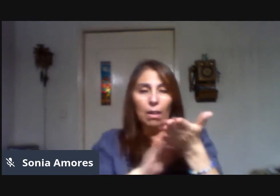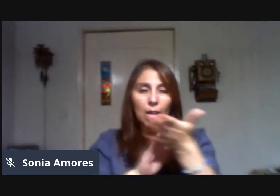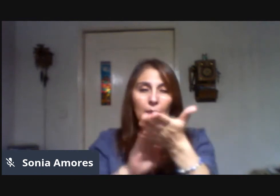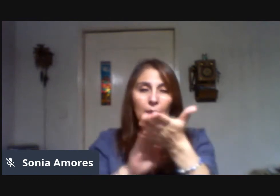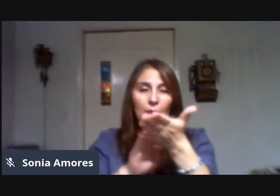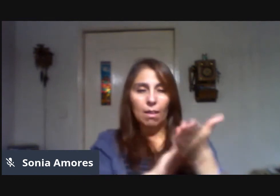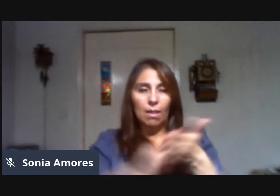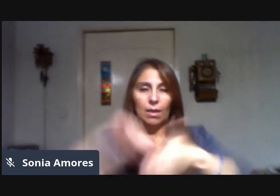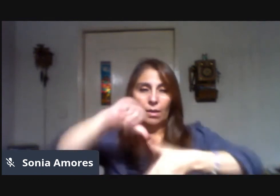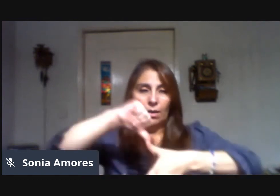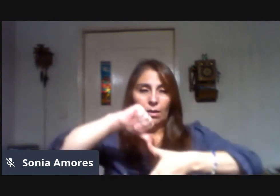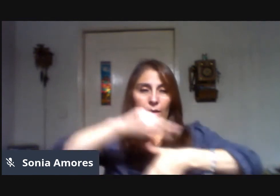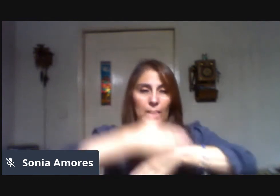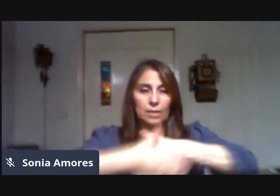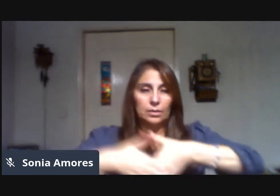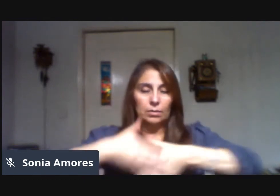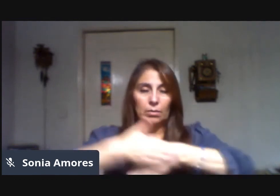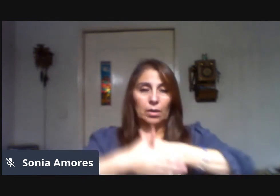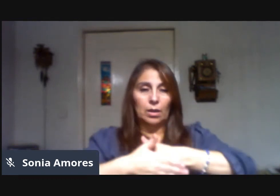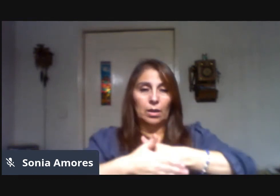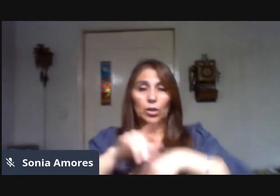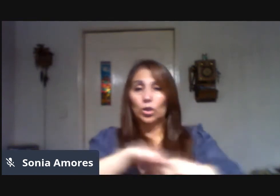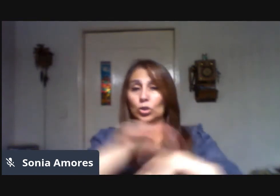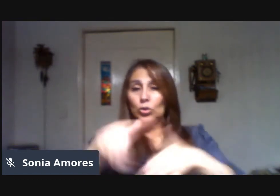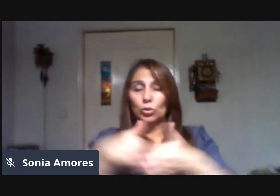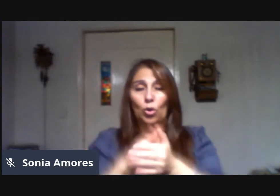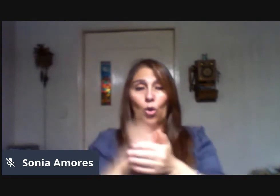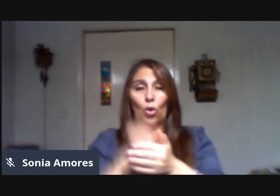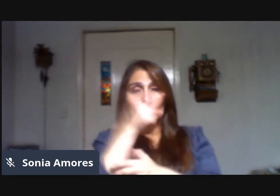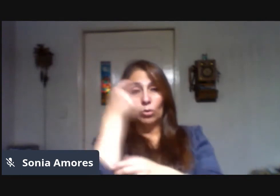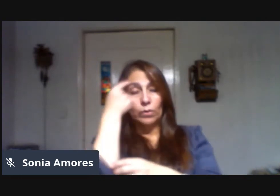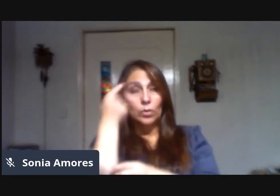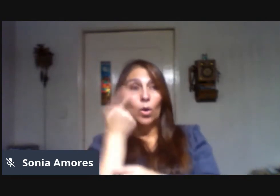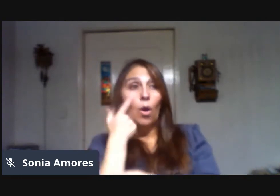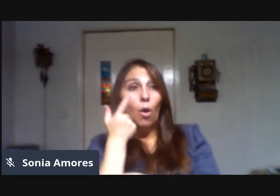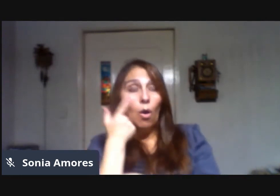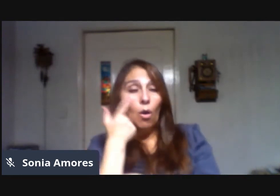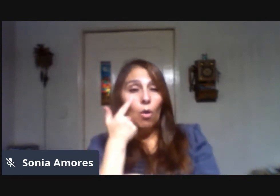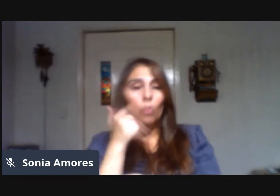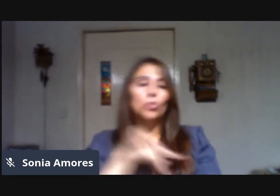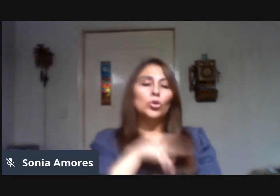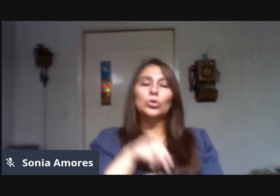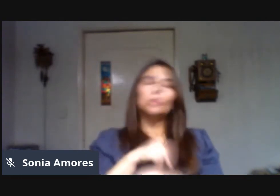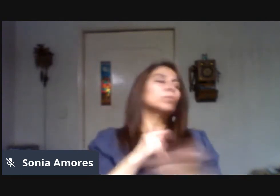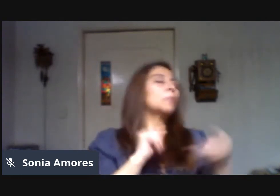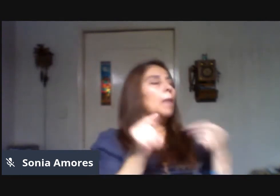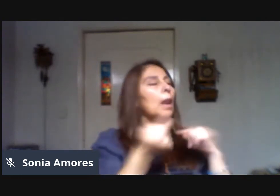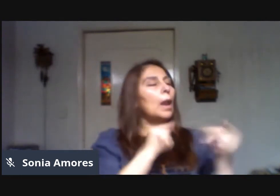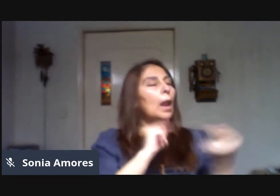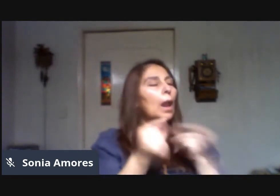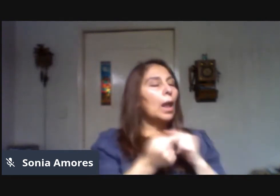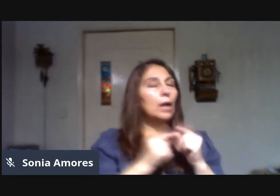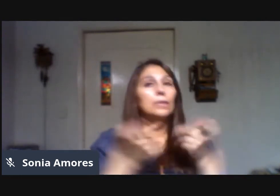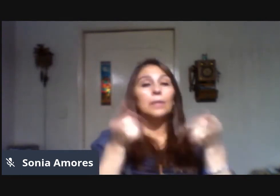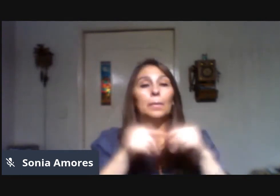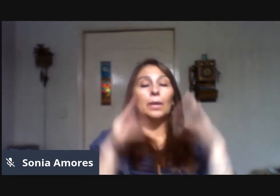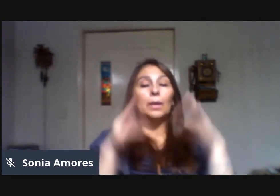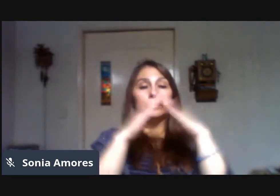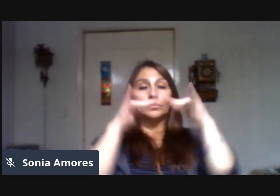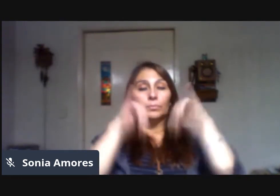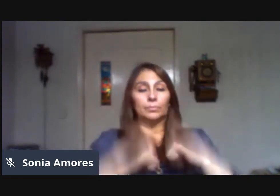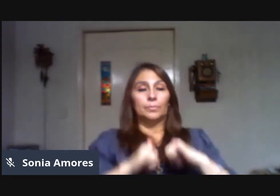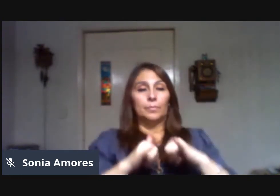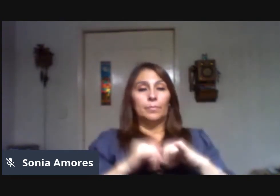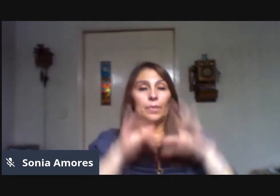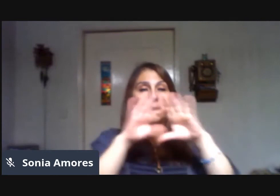gobiernos también nos ponen una alerta que mientras discutimos y nos quedamos en casa, pues el mundo gira alrededor de los controles y